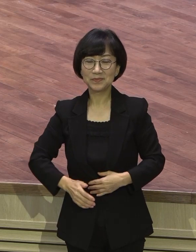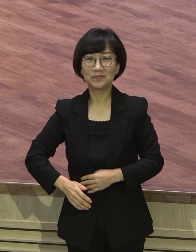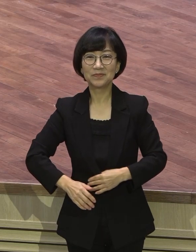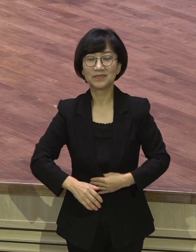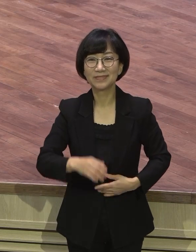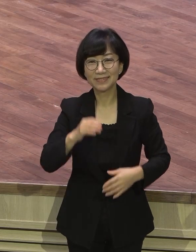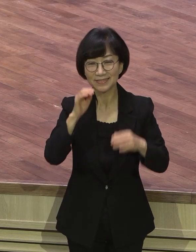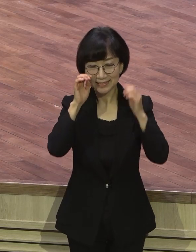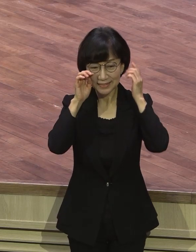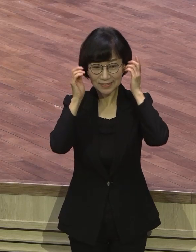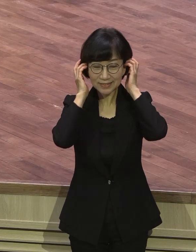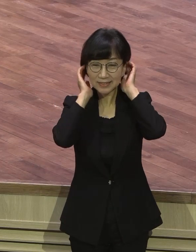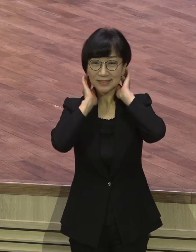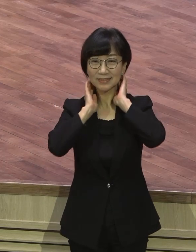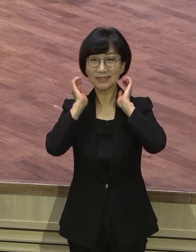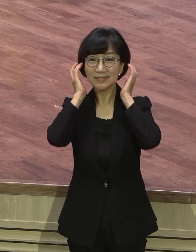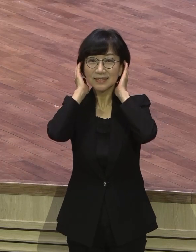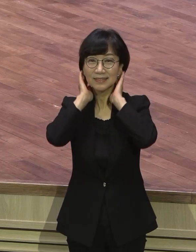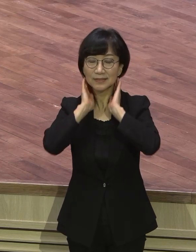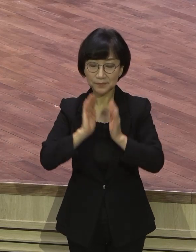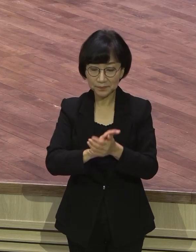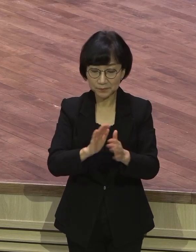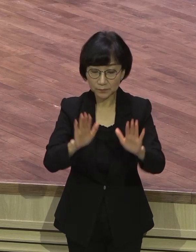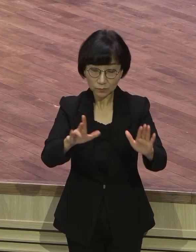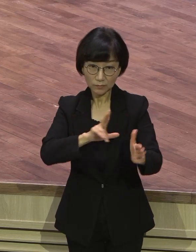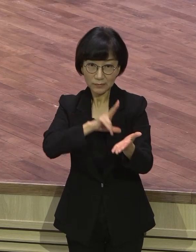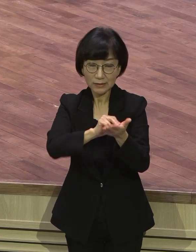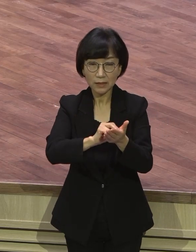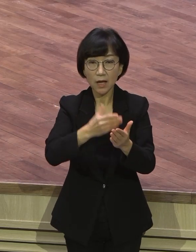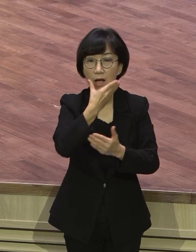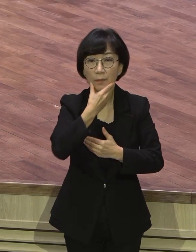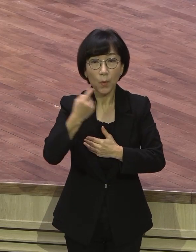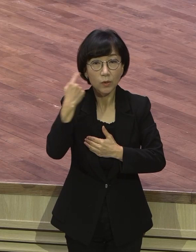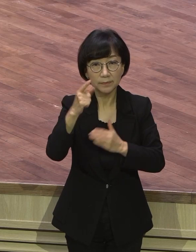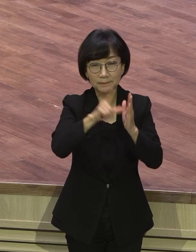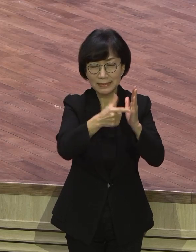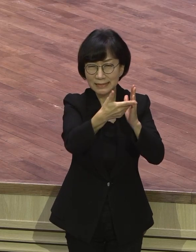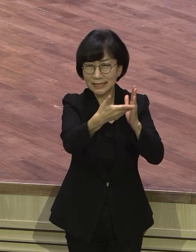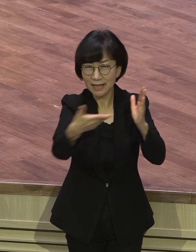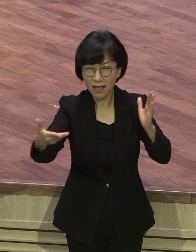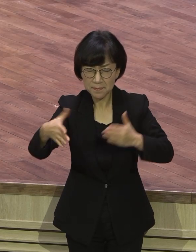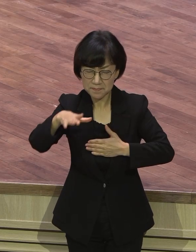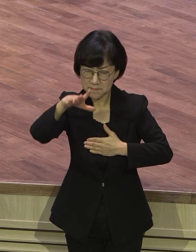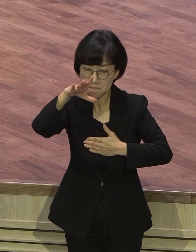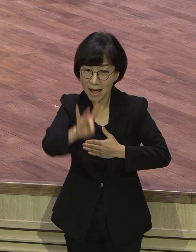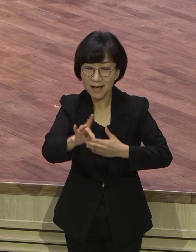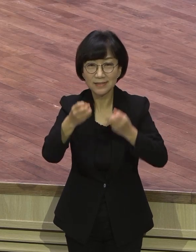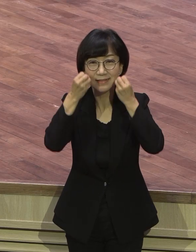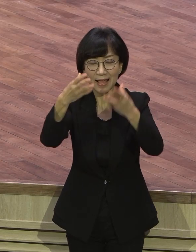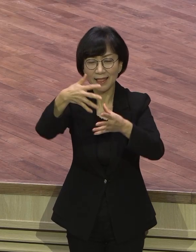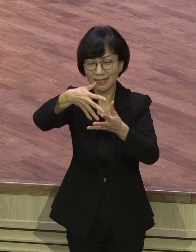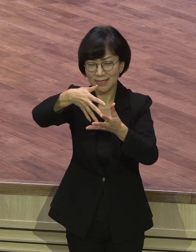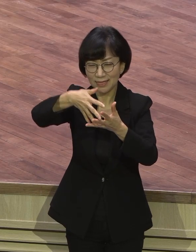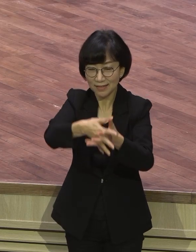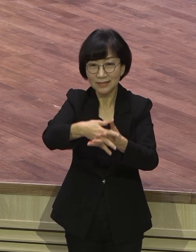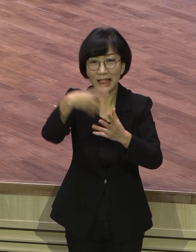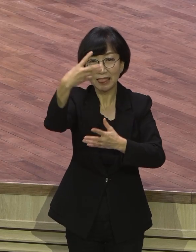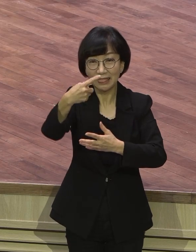이것들을 말씀해가지고 보금시대에 합당한 새틀이란 제목으로 말씀을 드립니다.